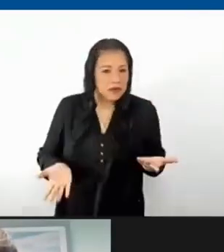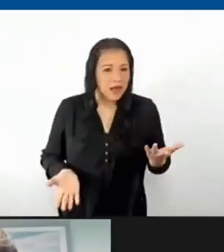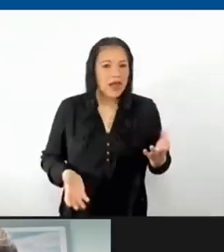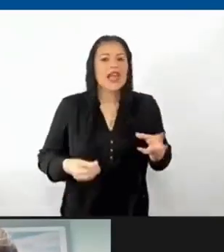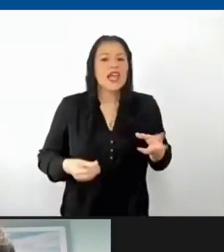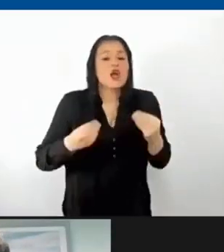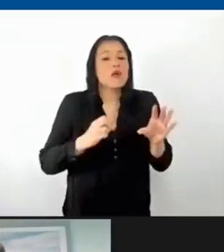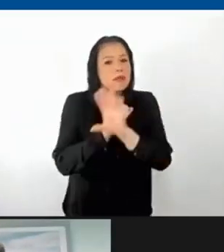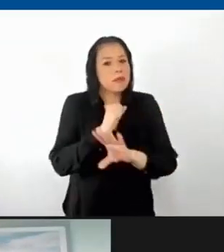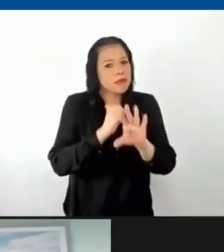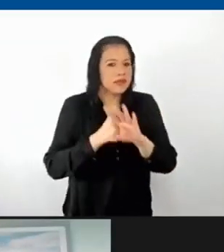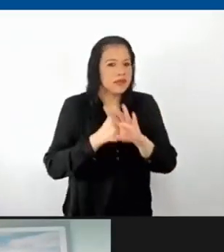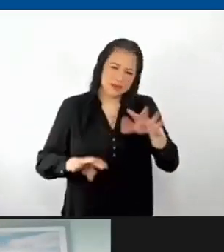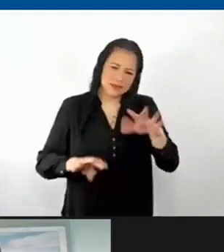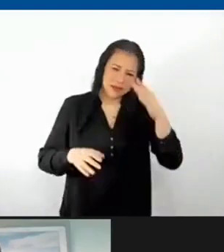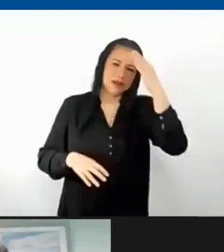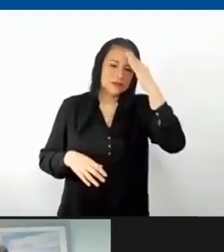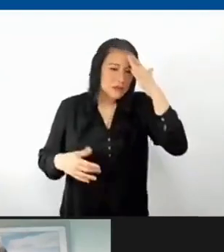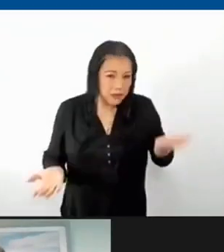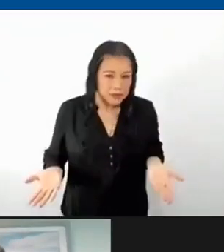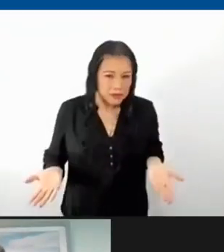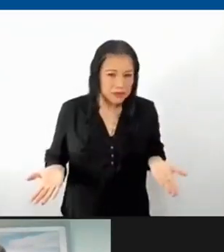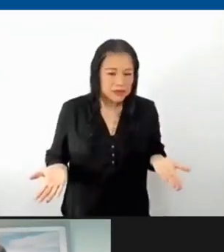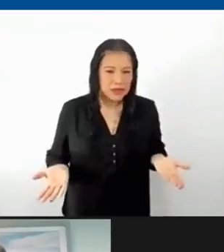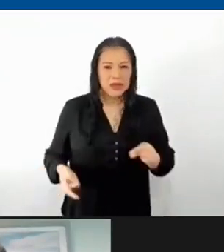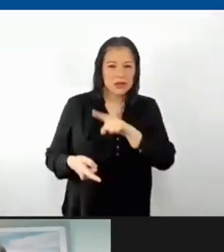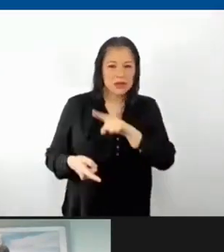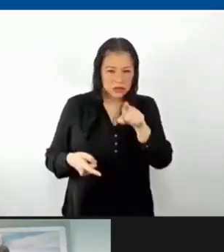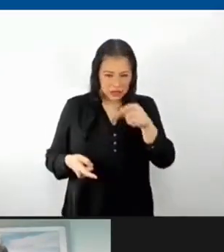protegemos? Pues eso ya estoy seguro